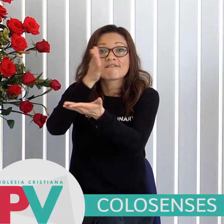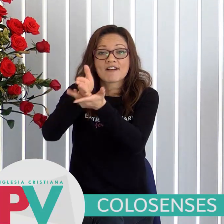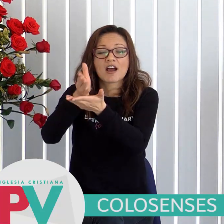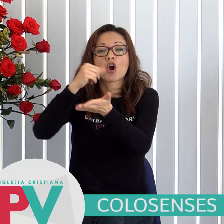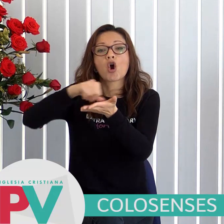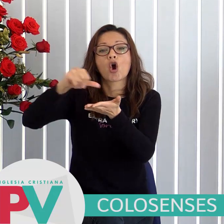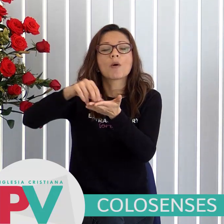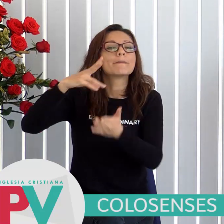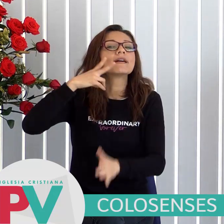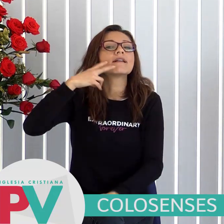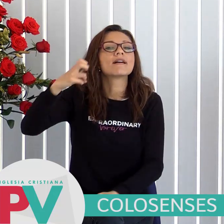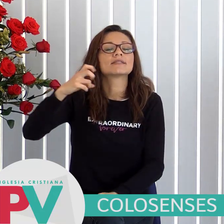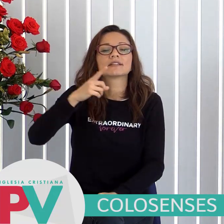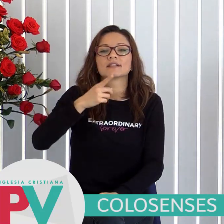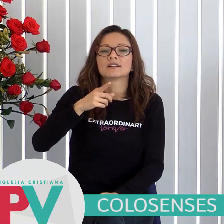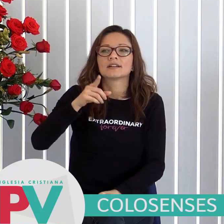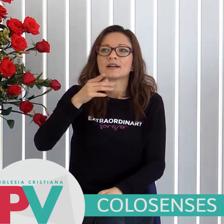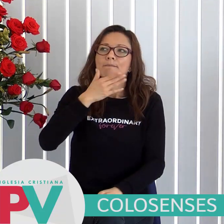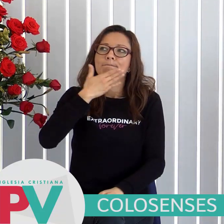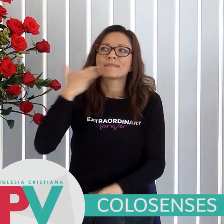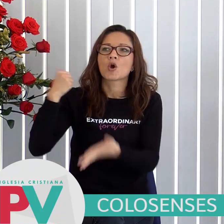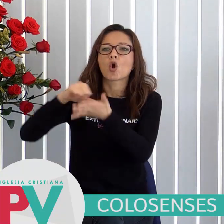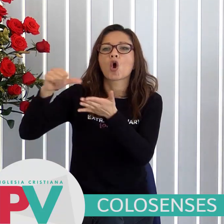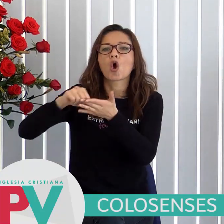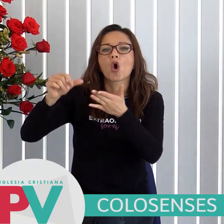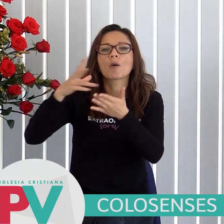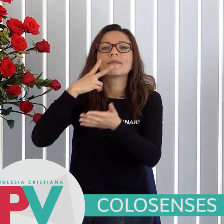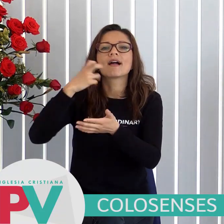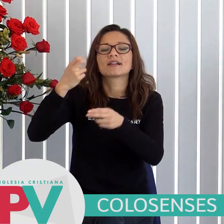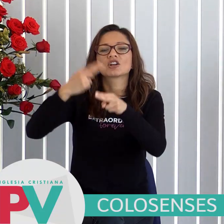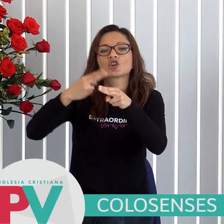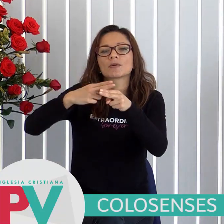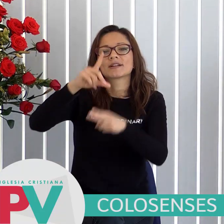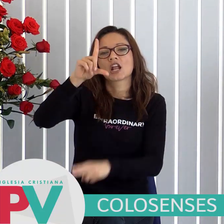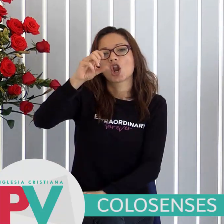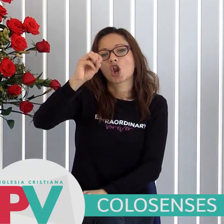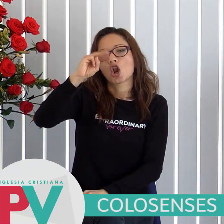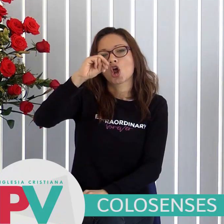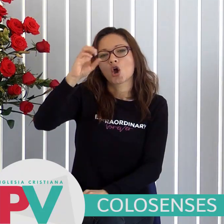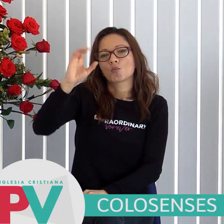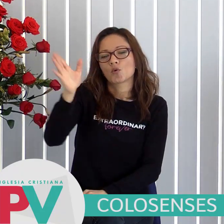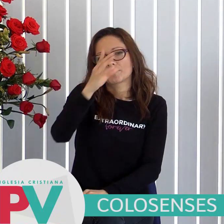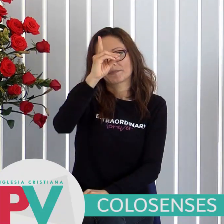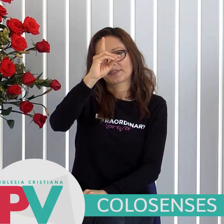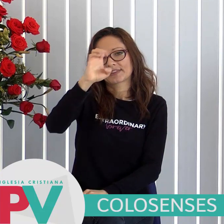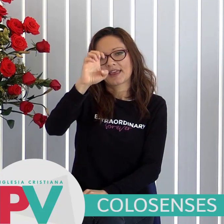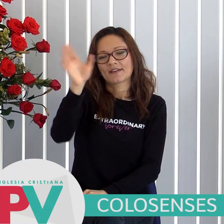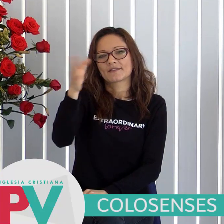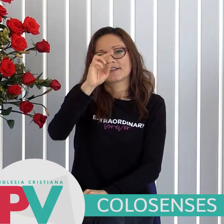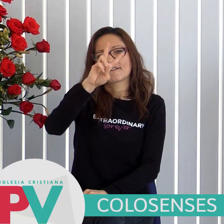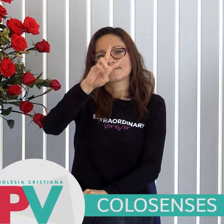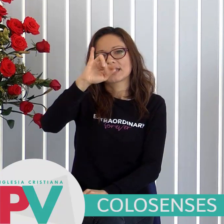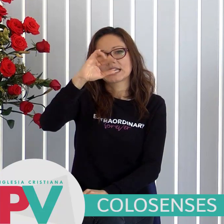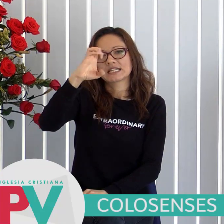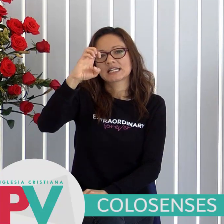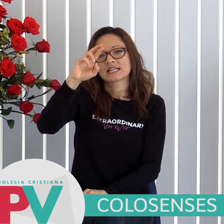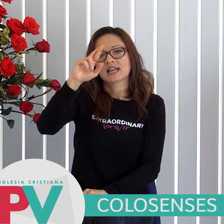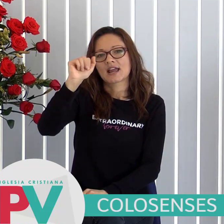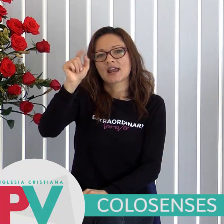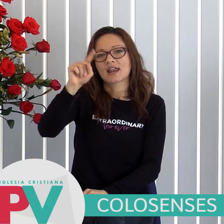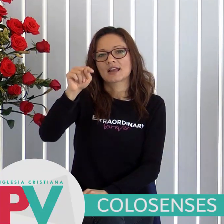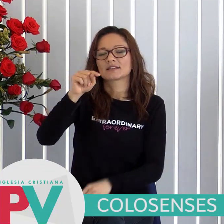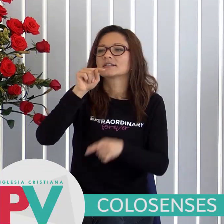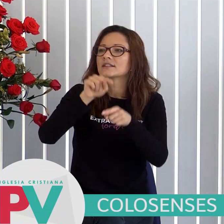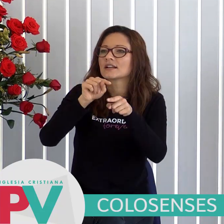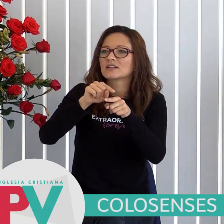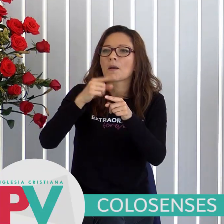víscera. Y es particular porque en los mataderos, en las carnicerías grandes, lo venden como si fuera